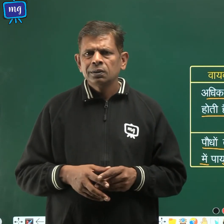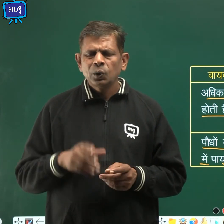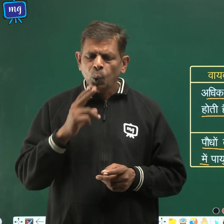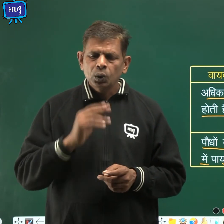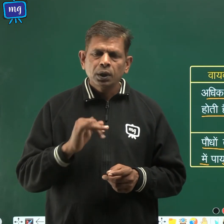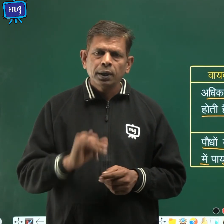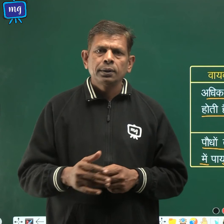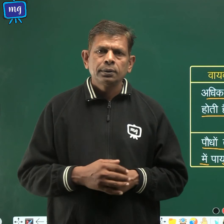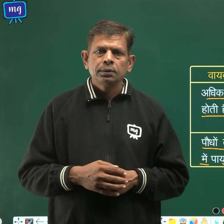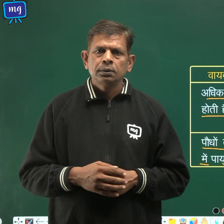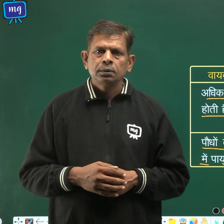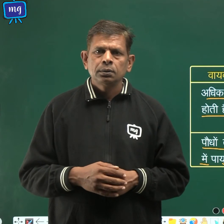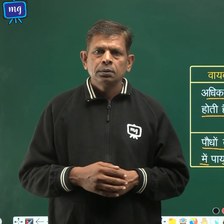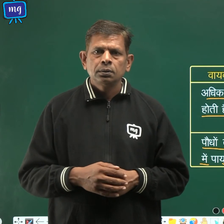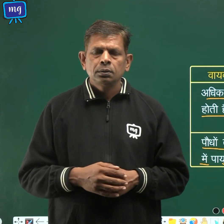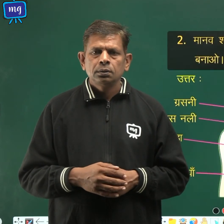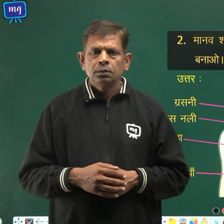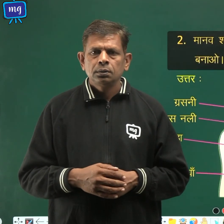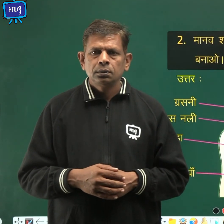होता है।